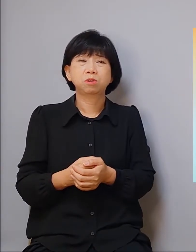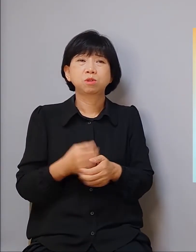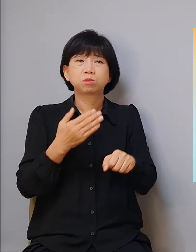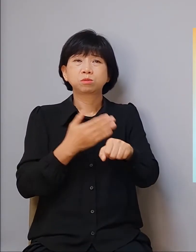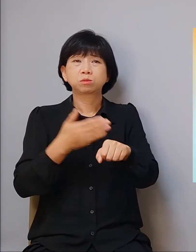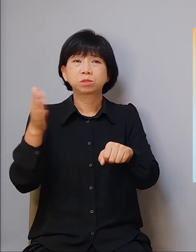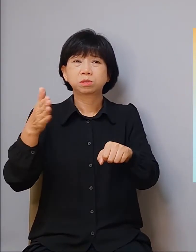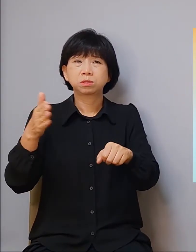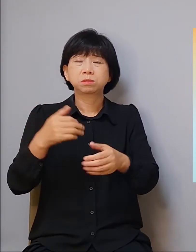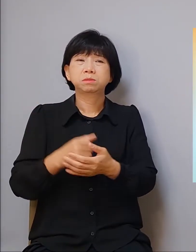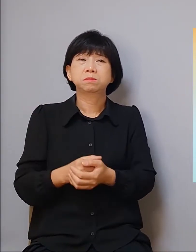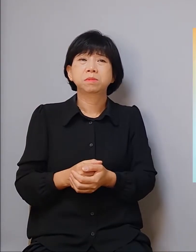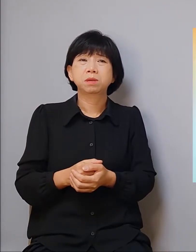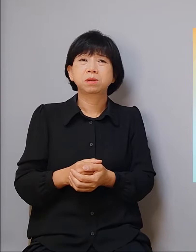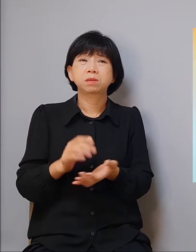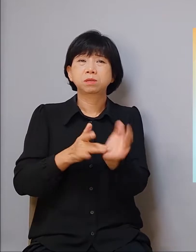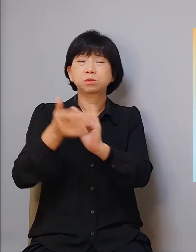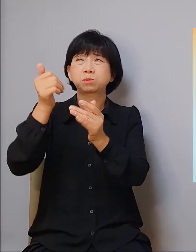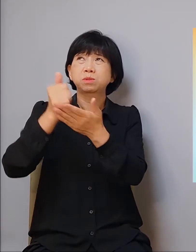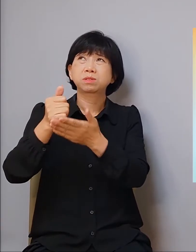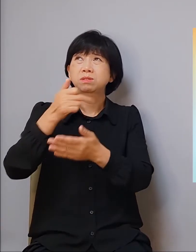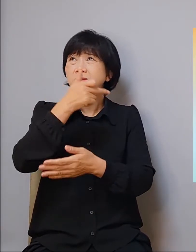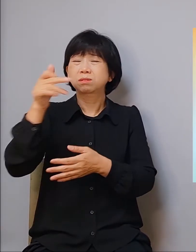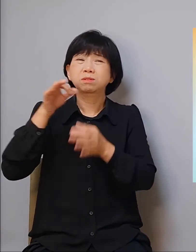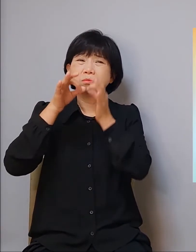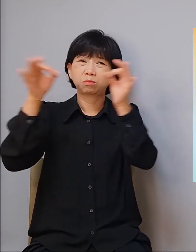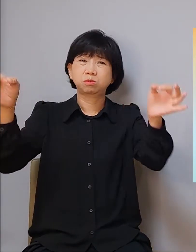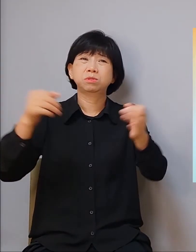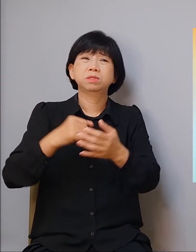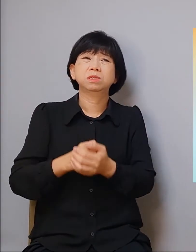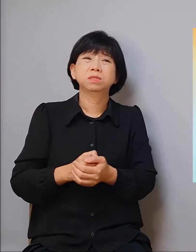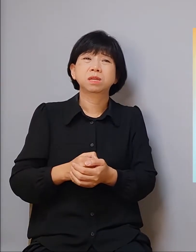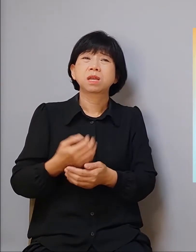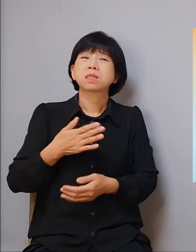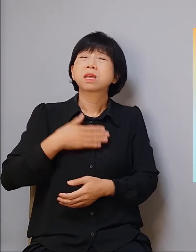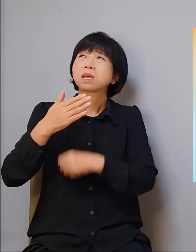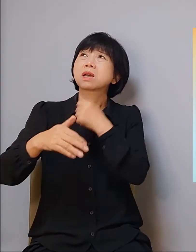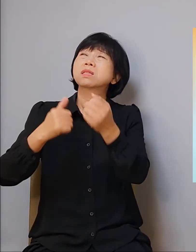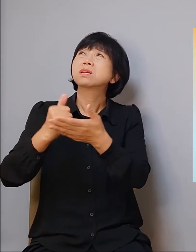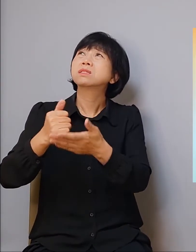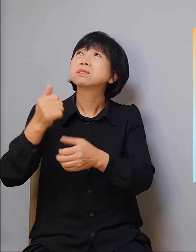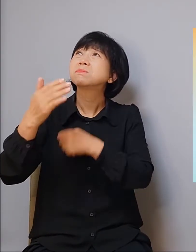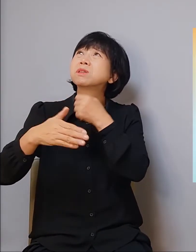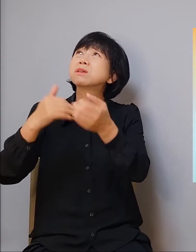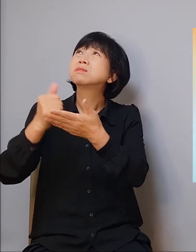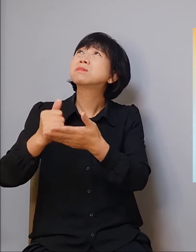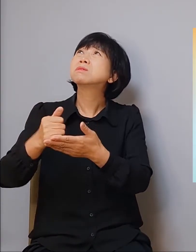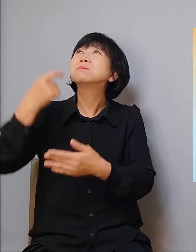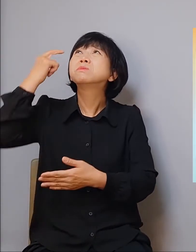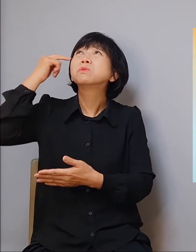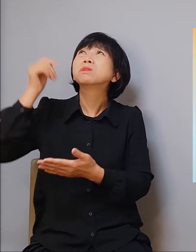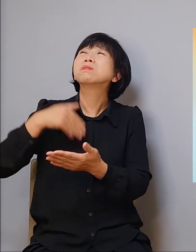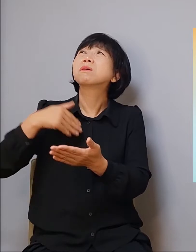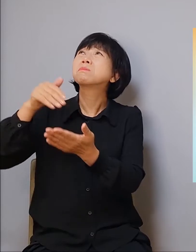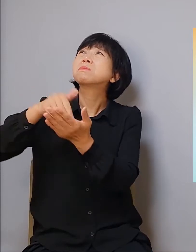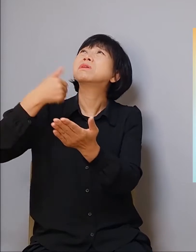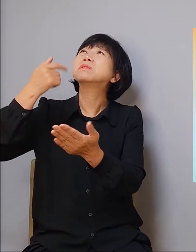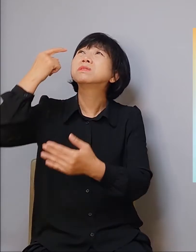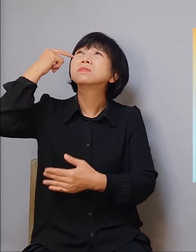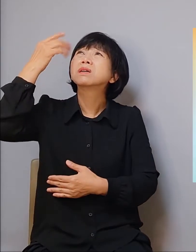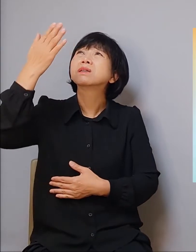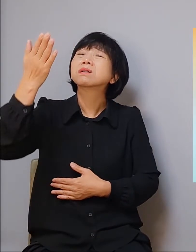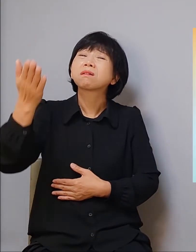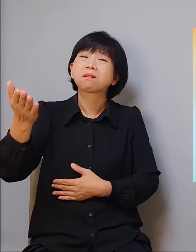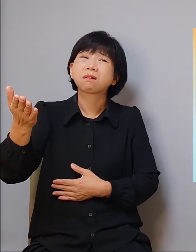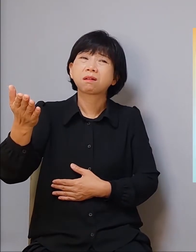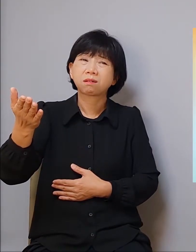이르시되 엘리 엘리 라마 사박다니 하시니 이는 곧 나의 하나님 나의 하나님 어찌하여 나를 버리셨나이까 하는